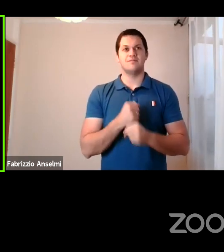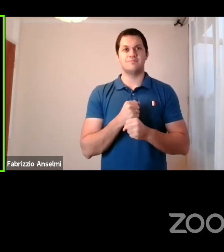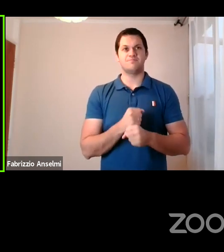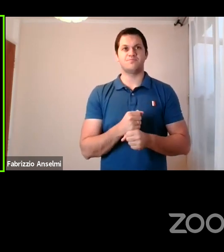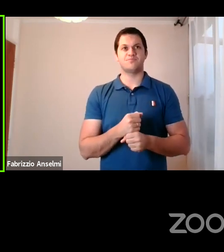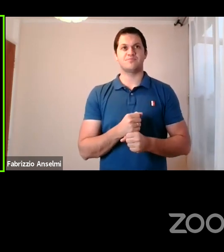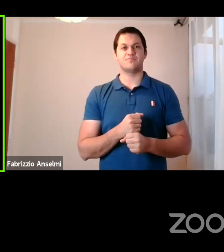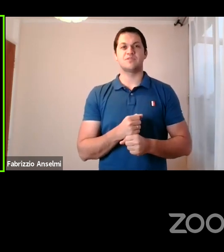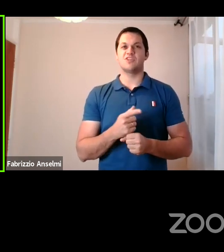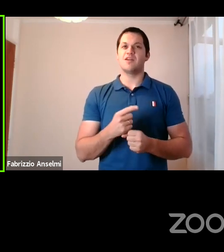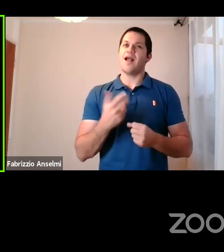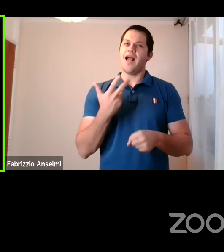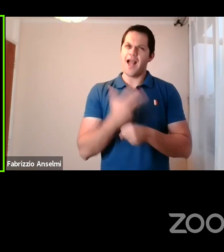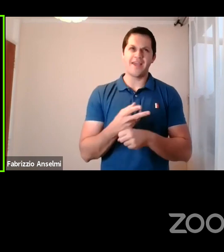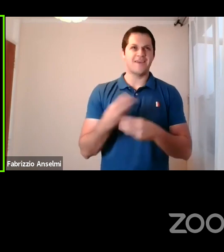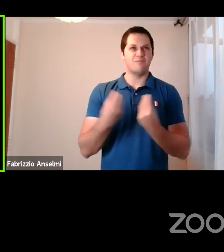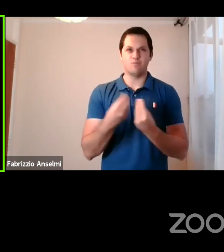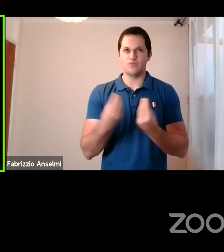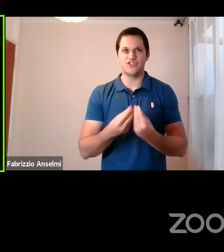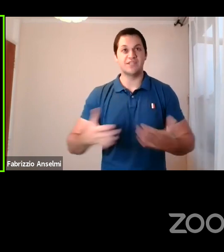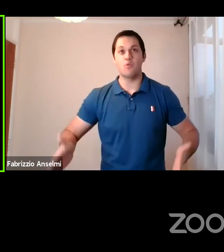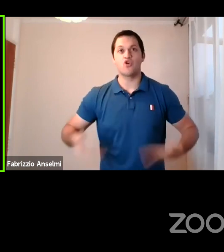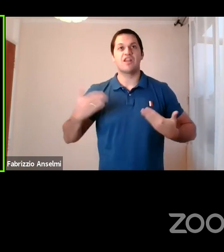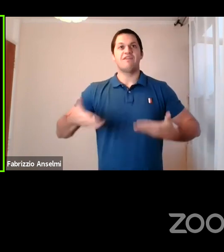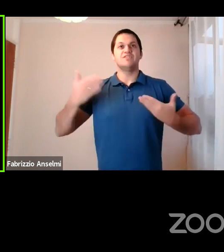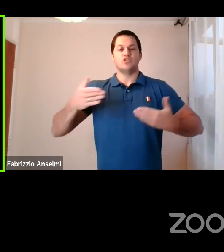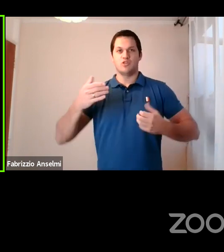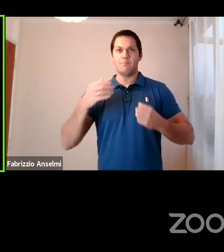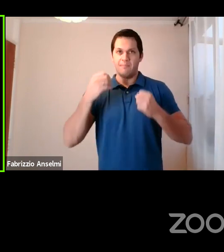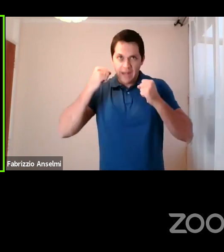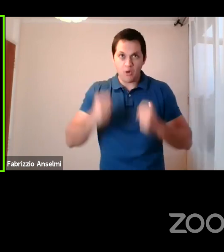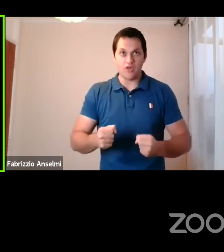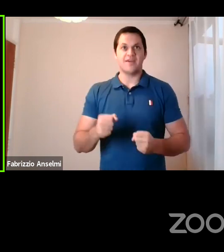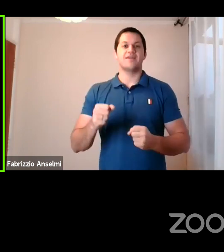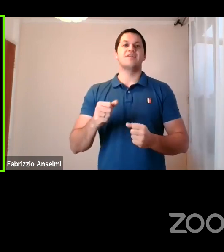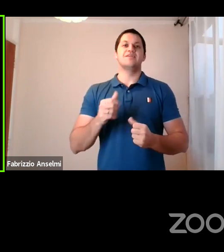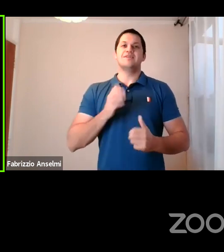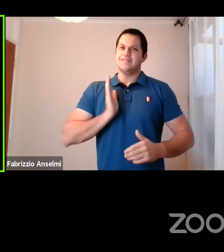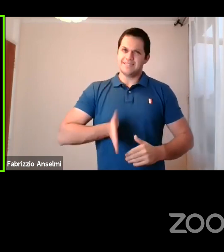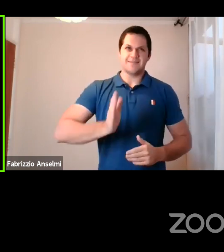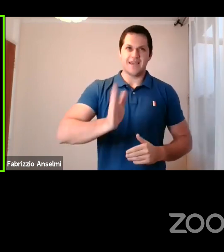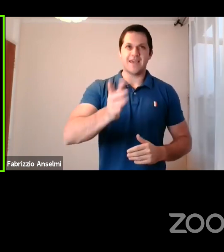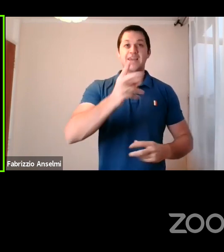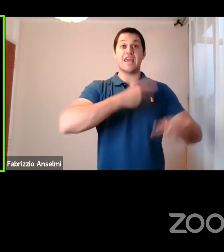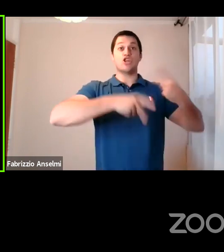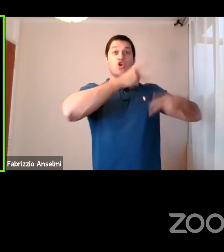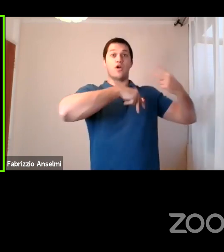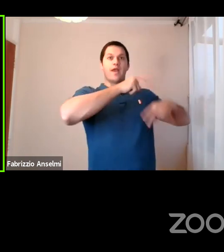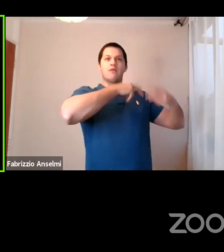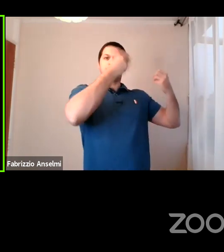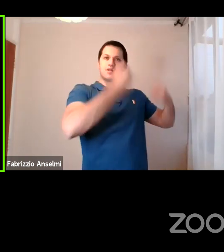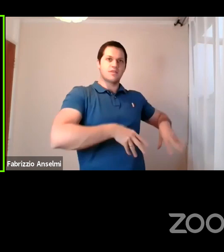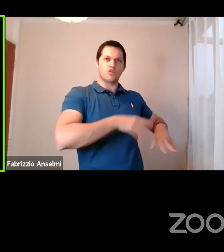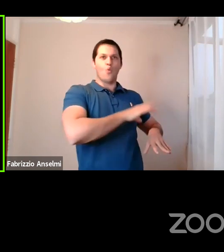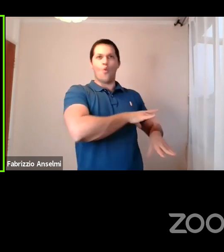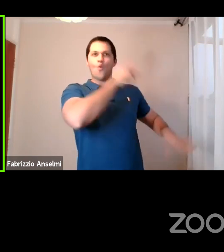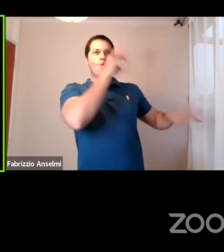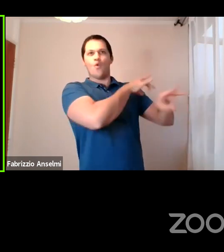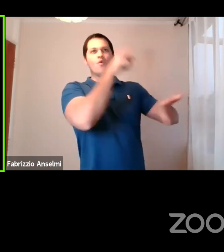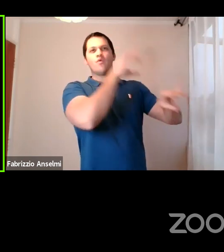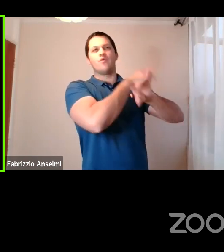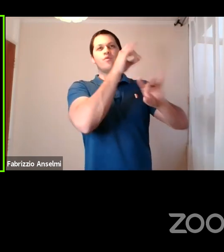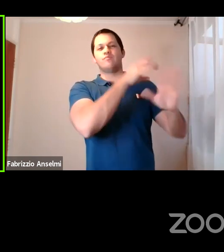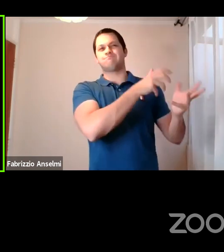hay harta motivación actualmente por seguir rescatando esto que para nosotros sería el patrimonio intangible del que hablaba